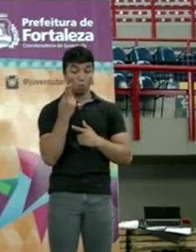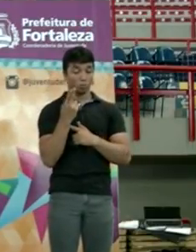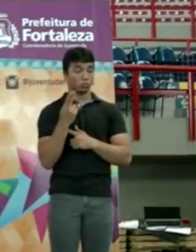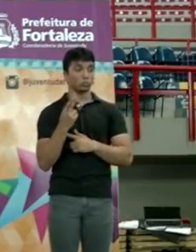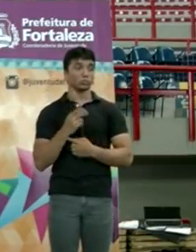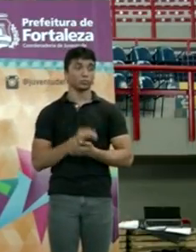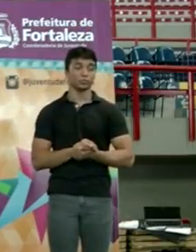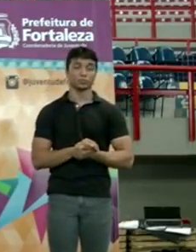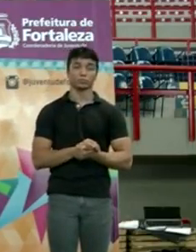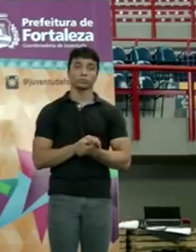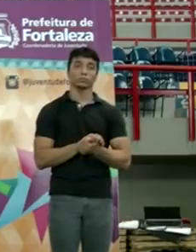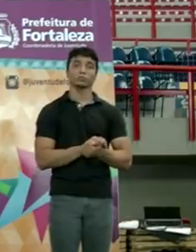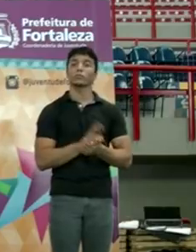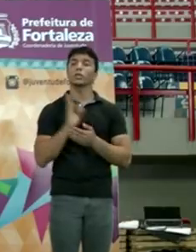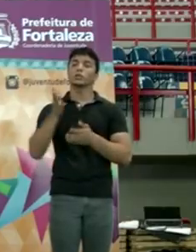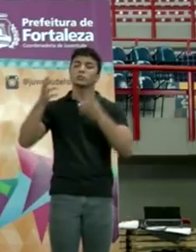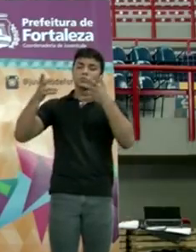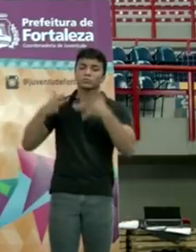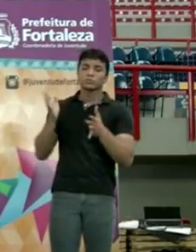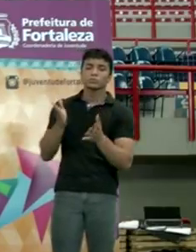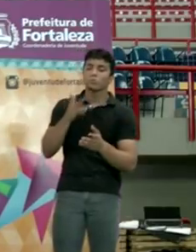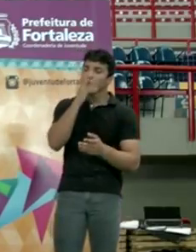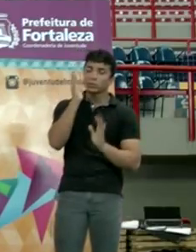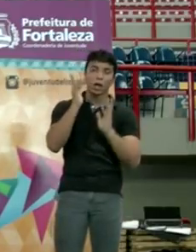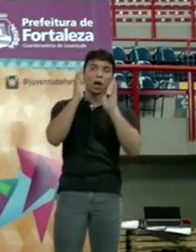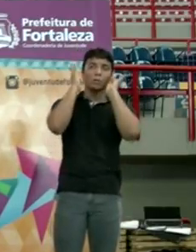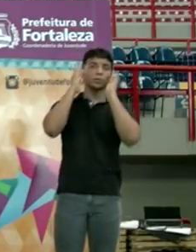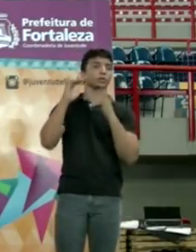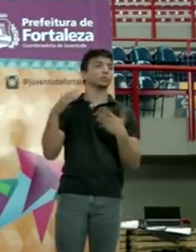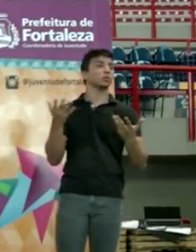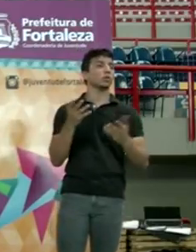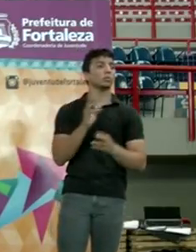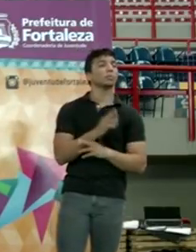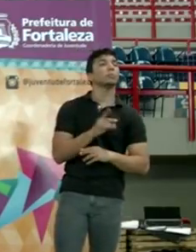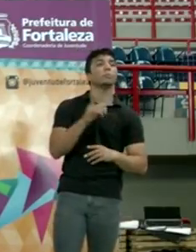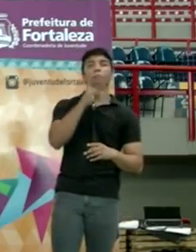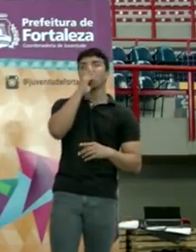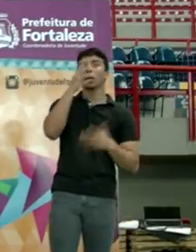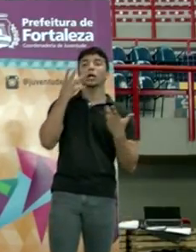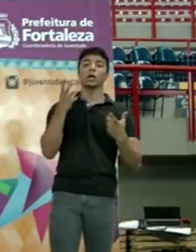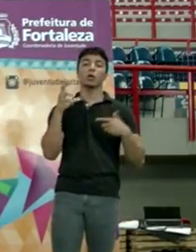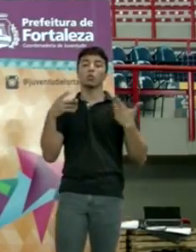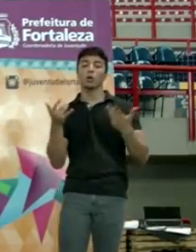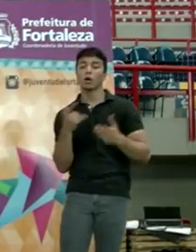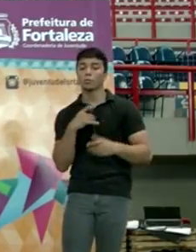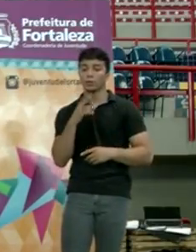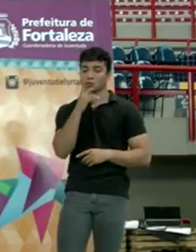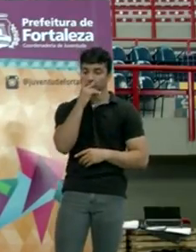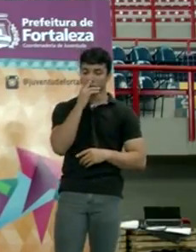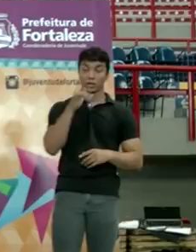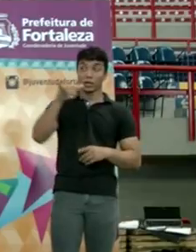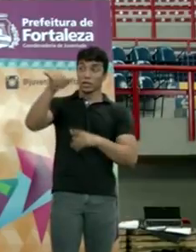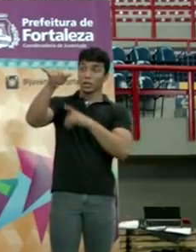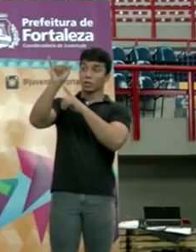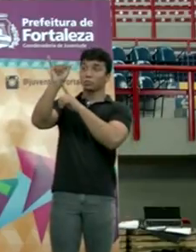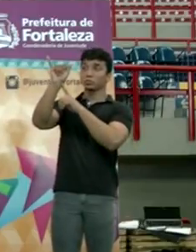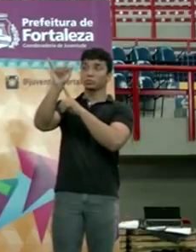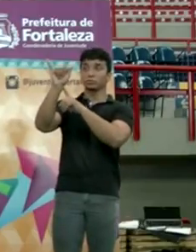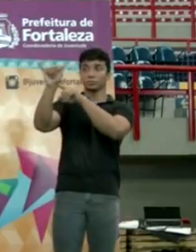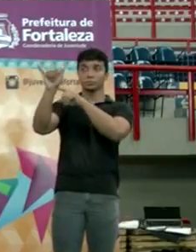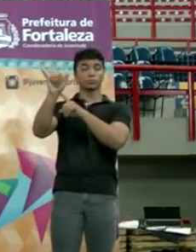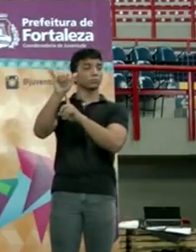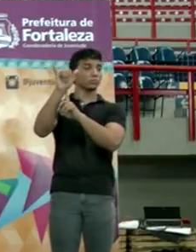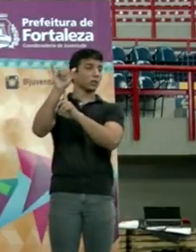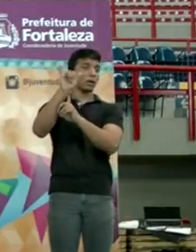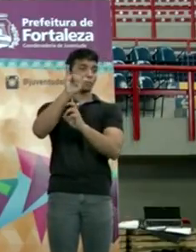seguinte. Como ela falou em máxima rapidez, ela quer saber quando é que esse y se torna o